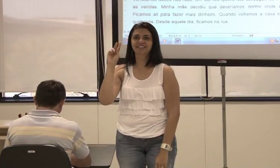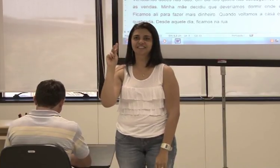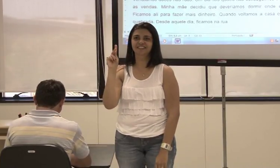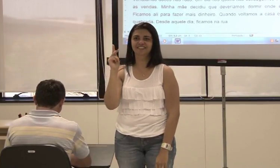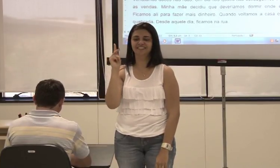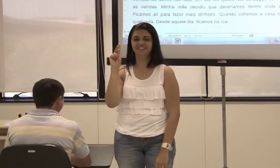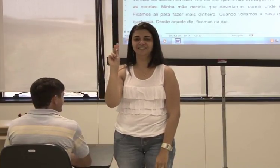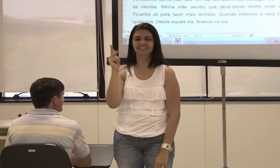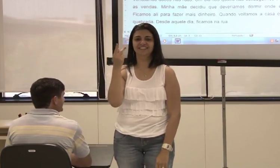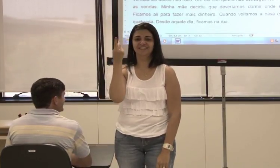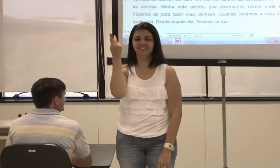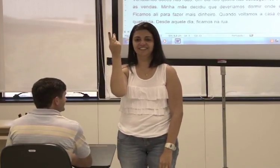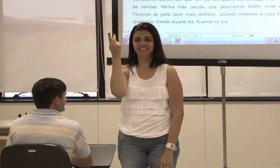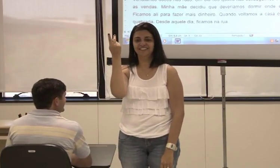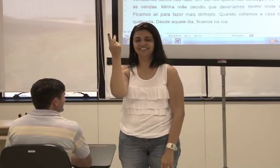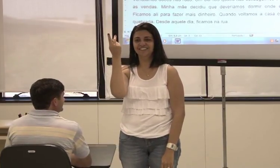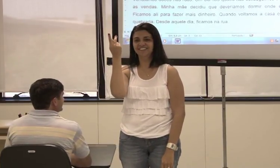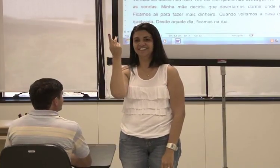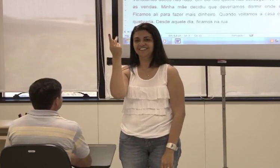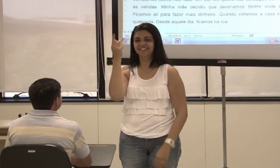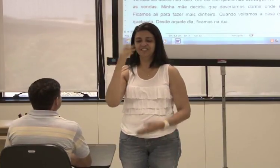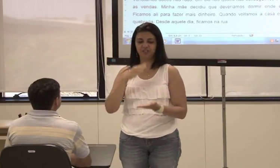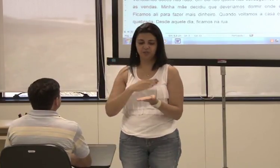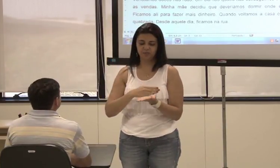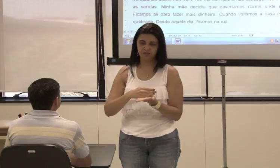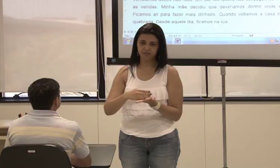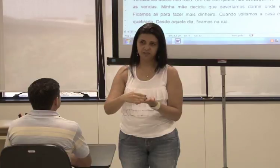Tá na Margarete ainda. Começou a viver nas ruas.